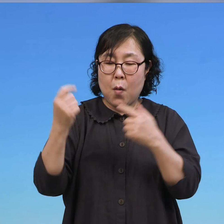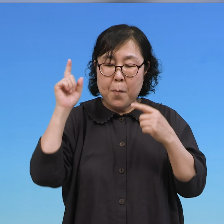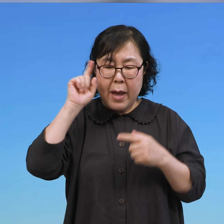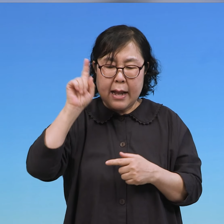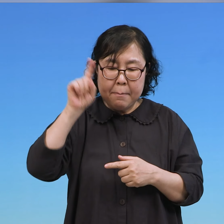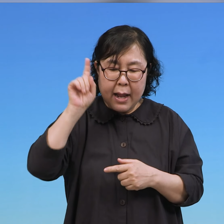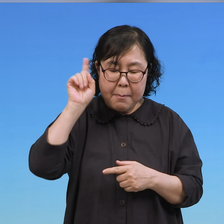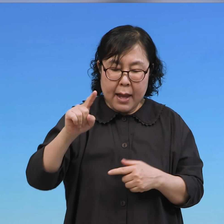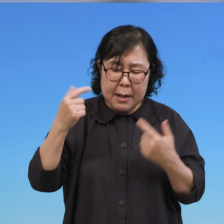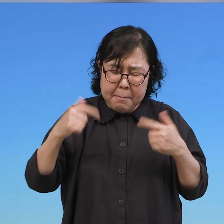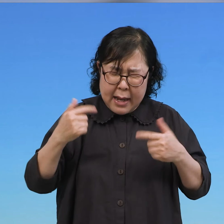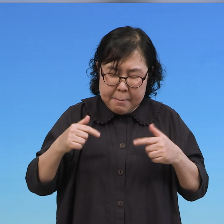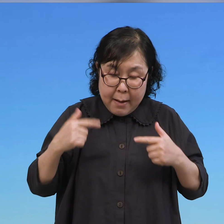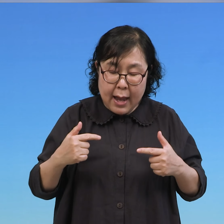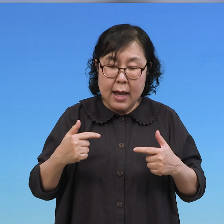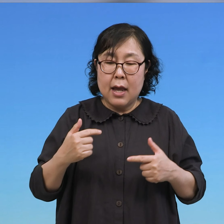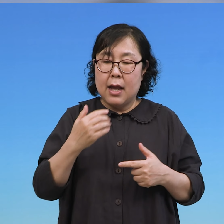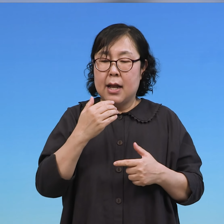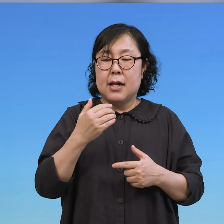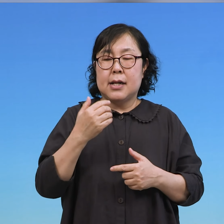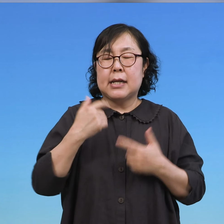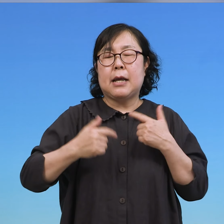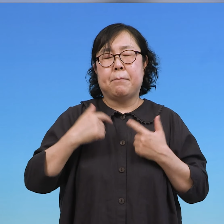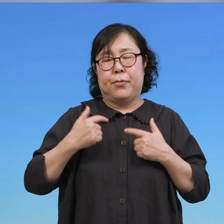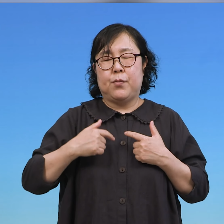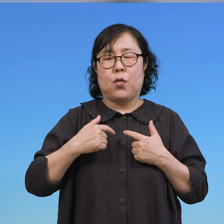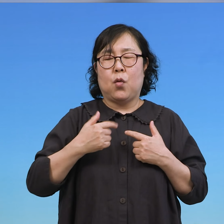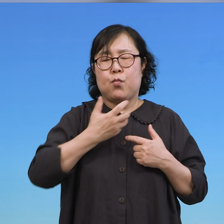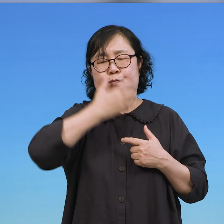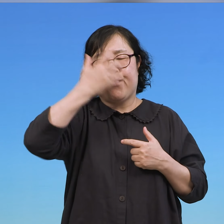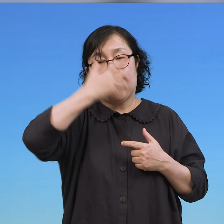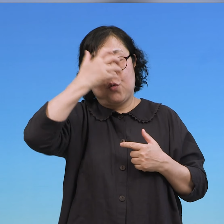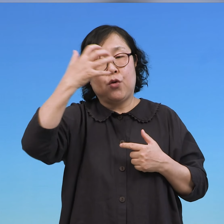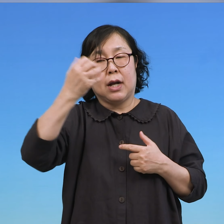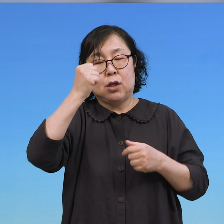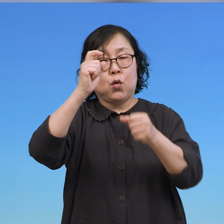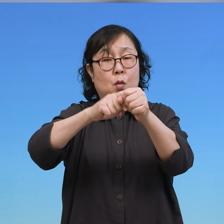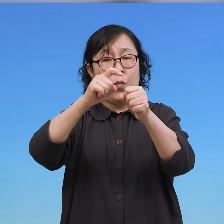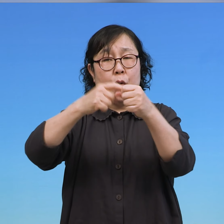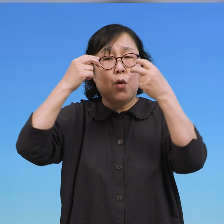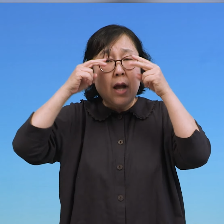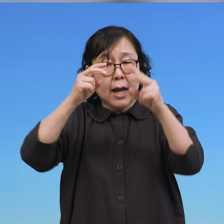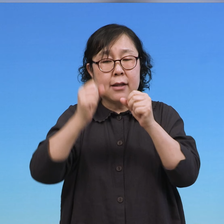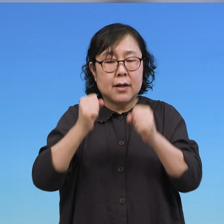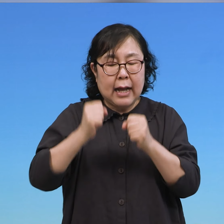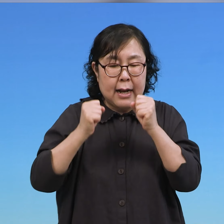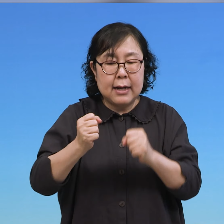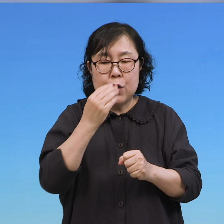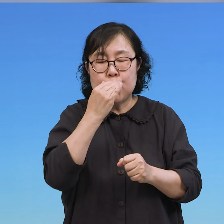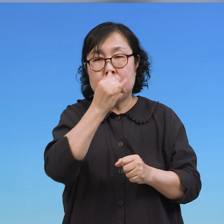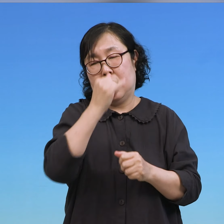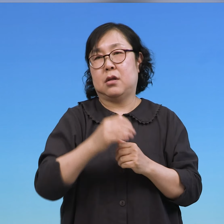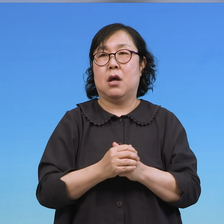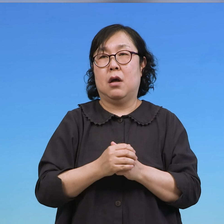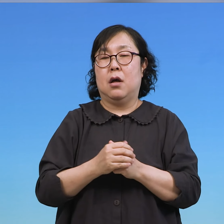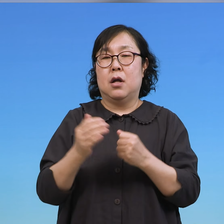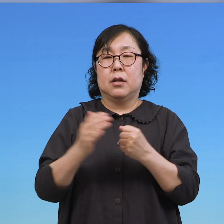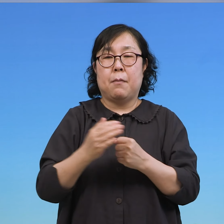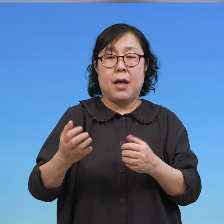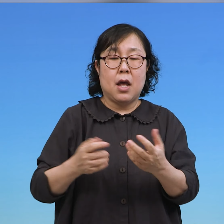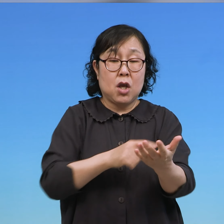응답을 받아 활력을 얻고, 29교회를 향하여 꿈을 꾸는 모든 성도님들에게 인생의 새로운